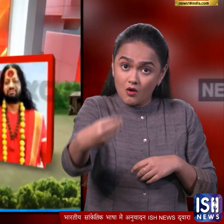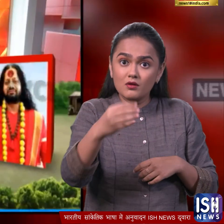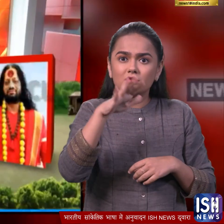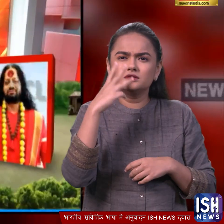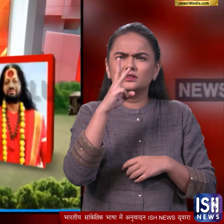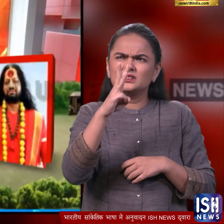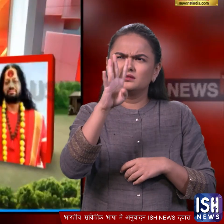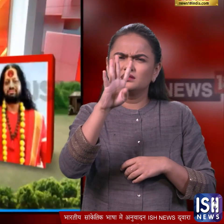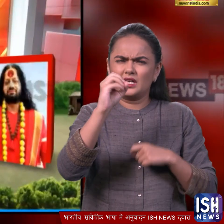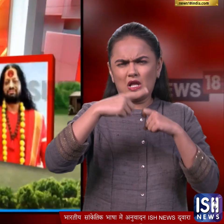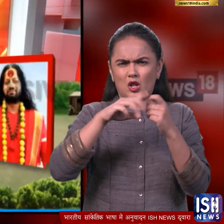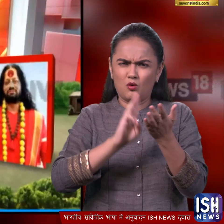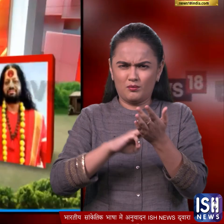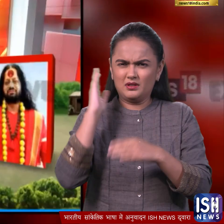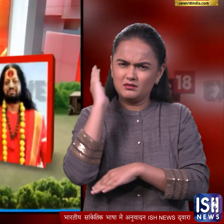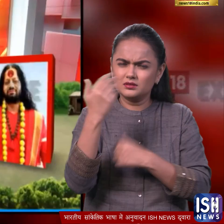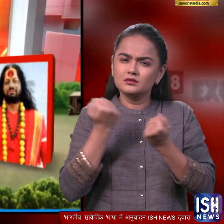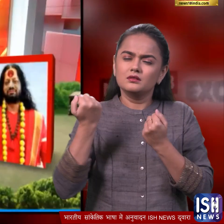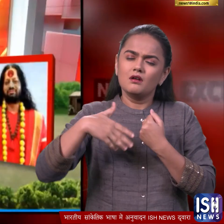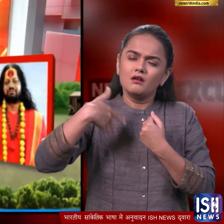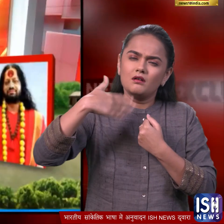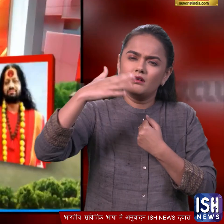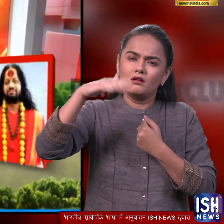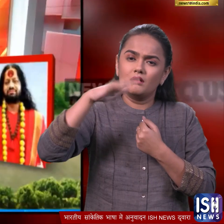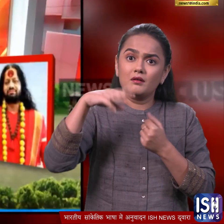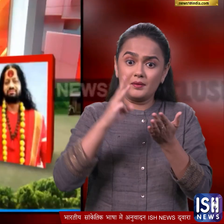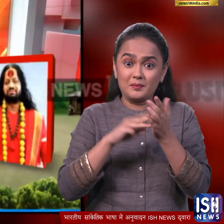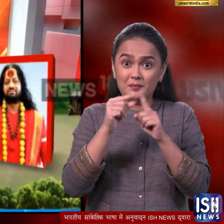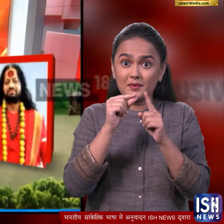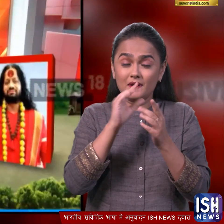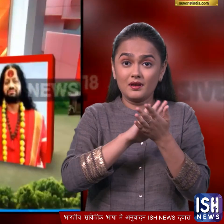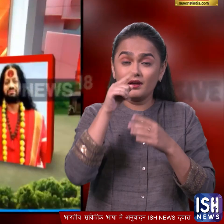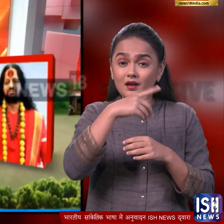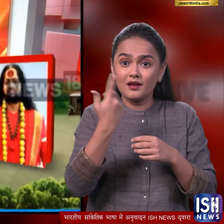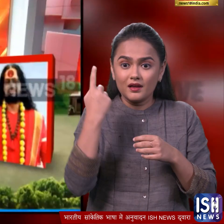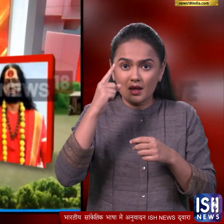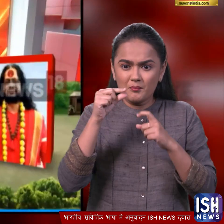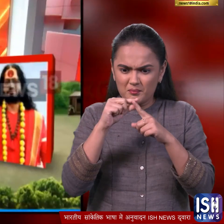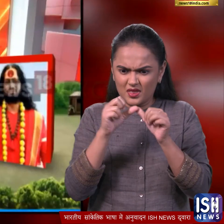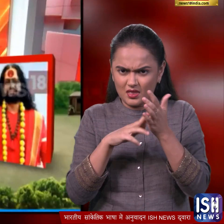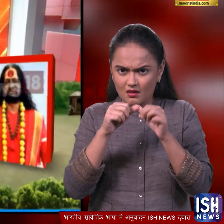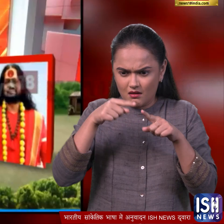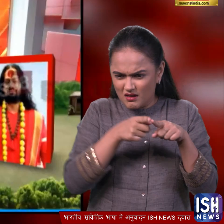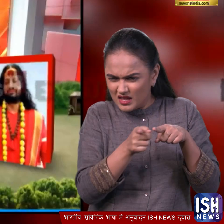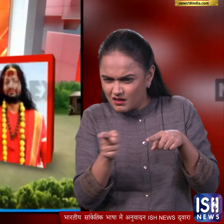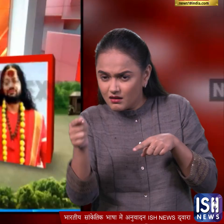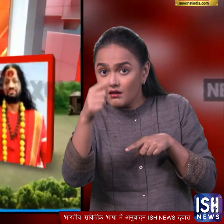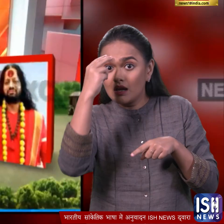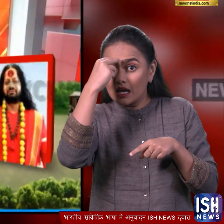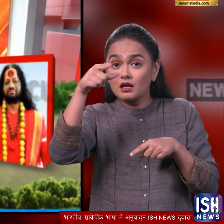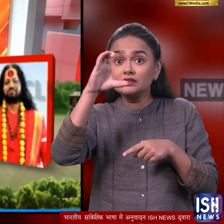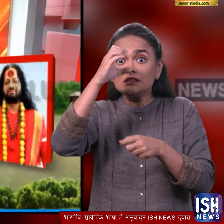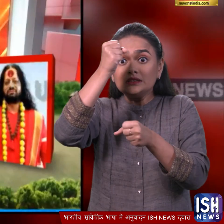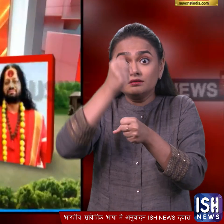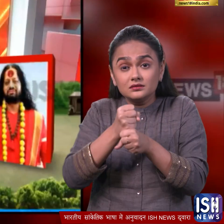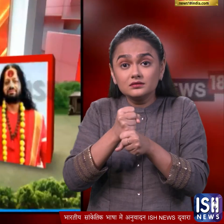बाद पुलिस ने करीब 340 किलोमीटर की दूरी तय की और मध्य प्रदेश के पन्ना, शहडोल और अनूपपुर के रास्ते से होते हुए कालीचरण महाराज